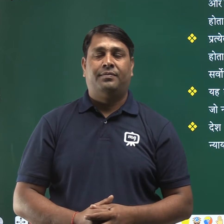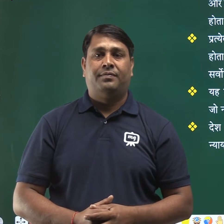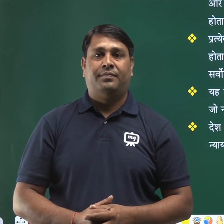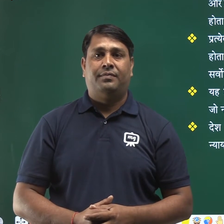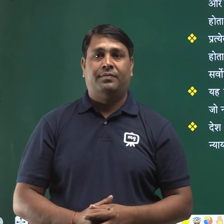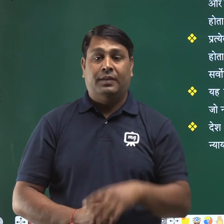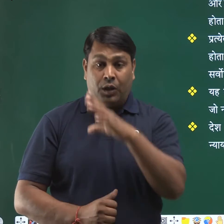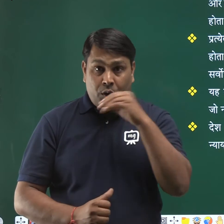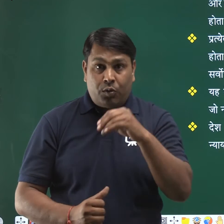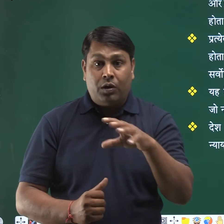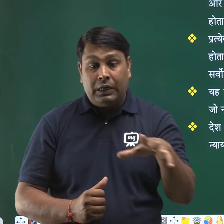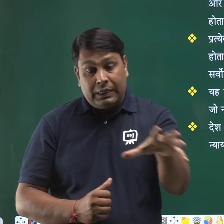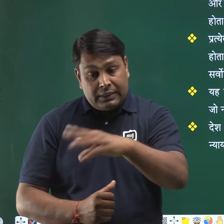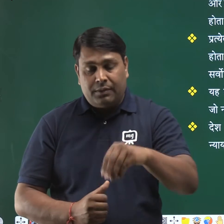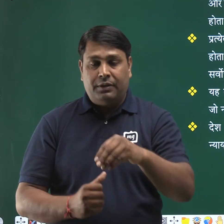और हर जिले में